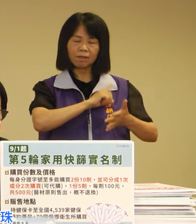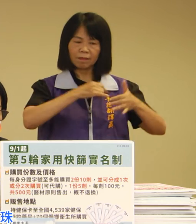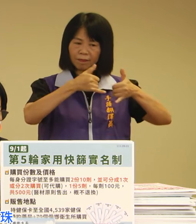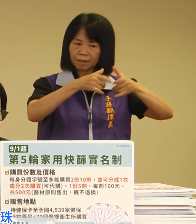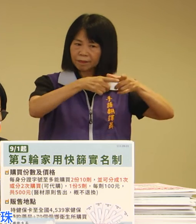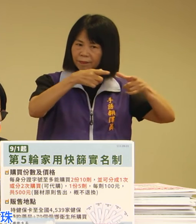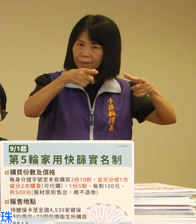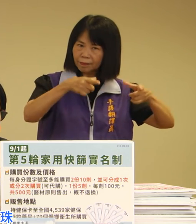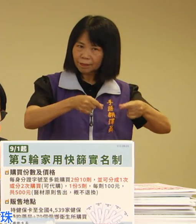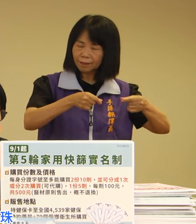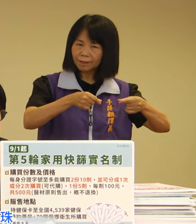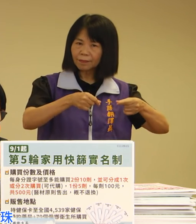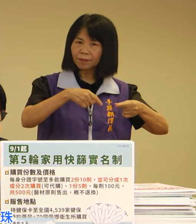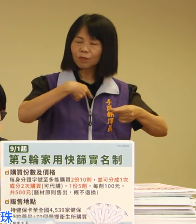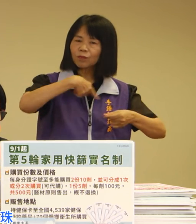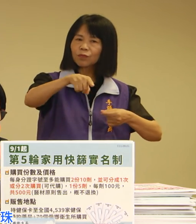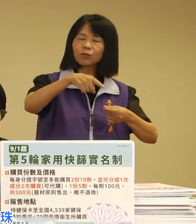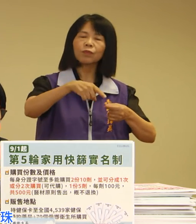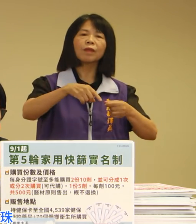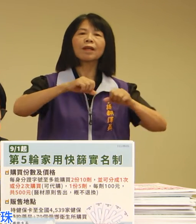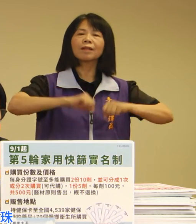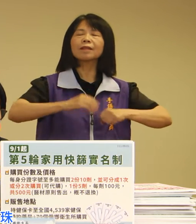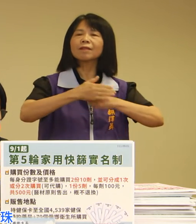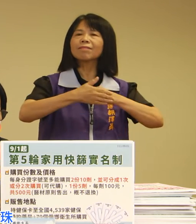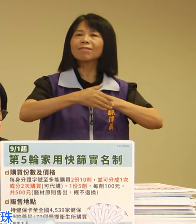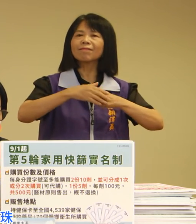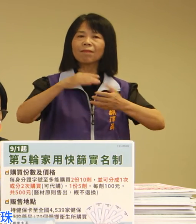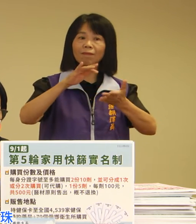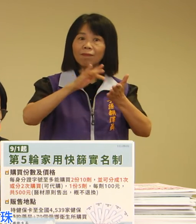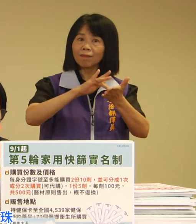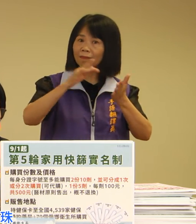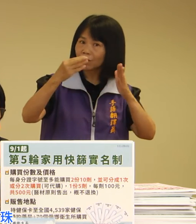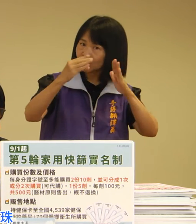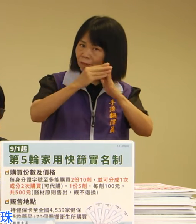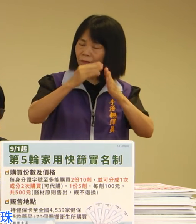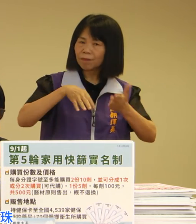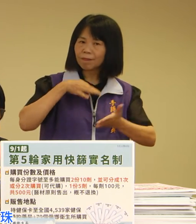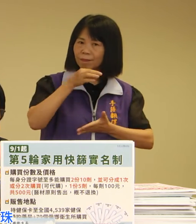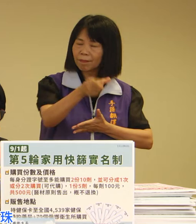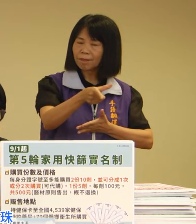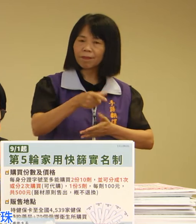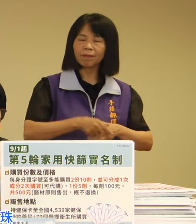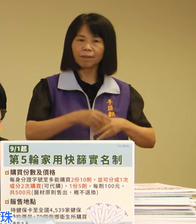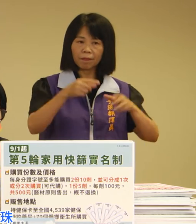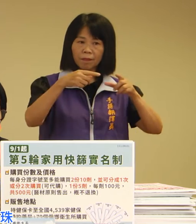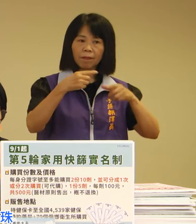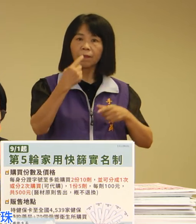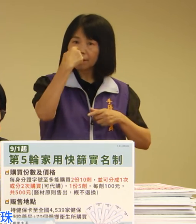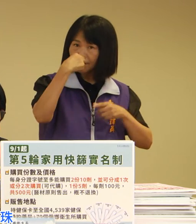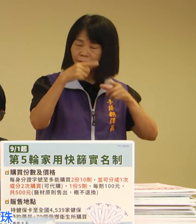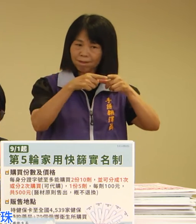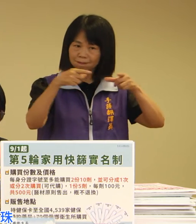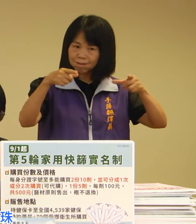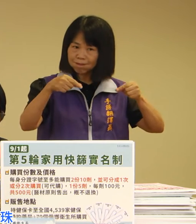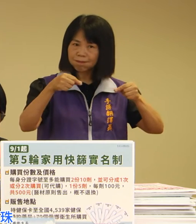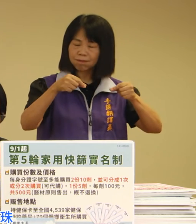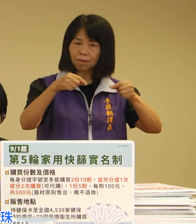证到我们的这个健保药局呢，去购买，一份呢是5G，现在可